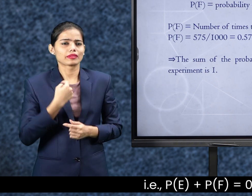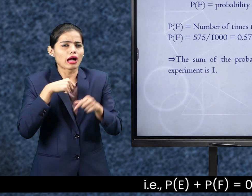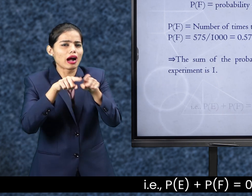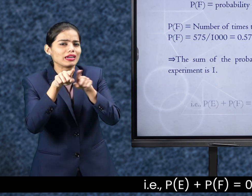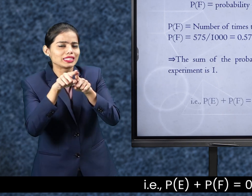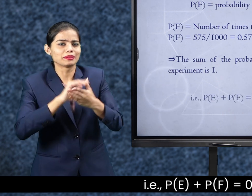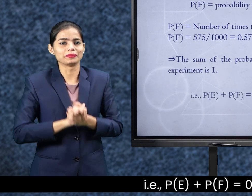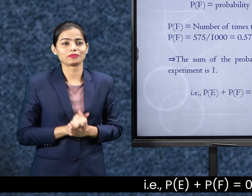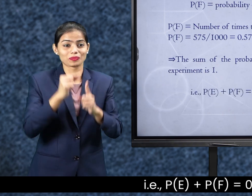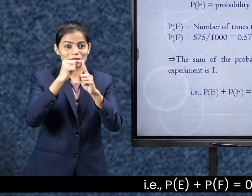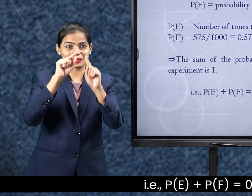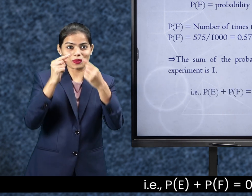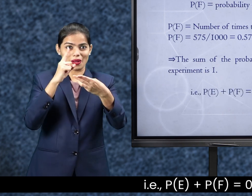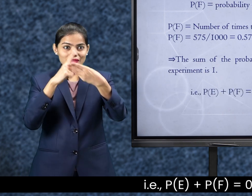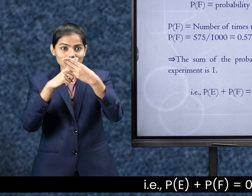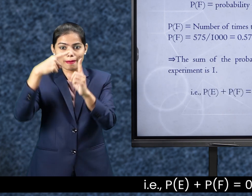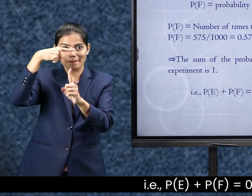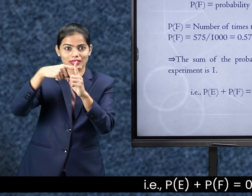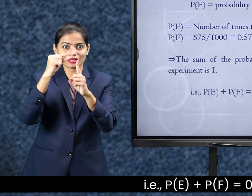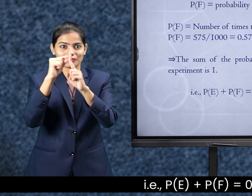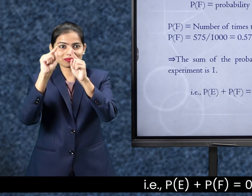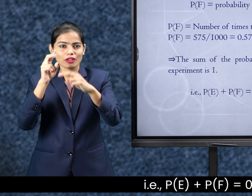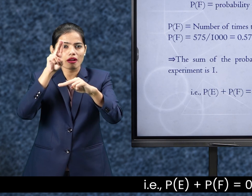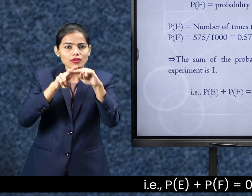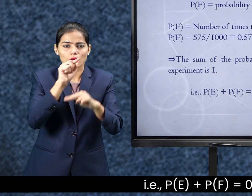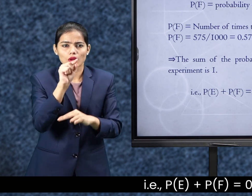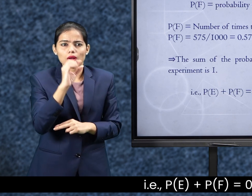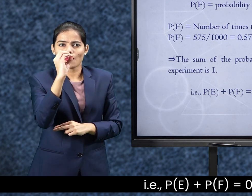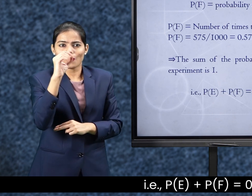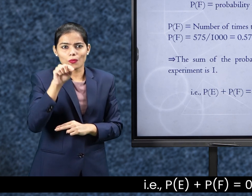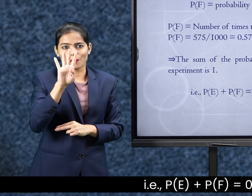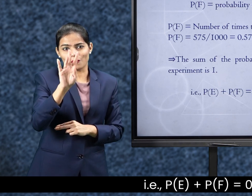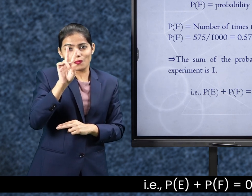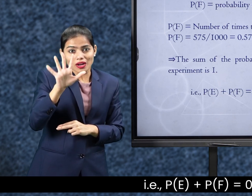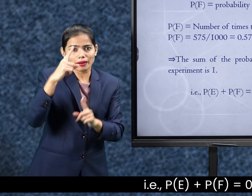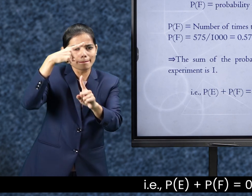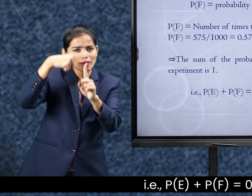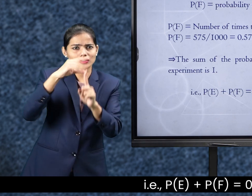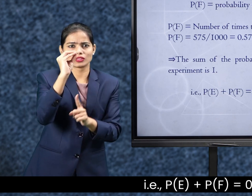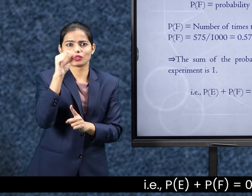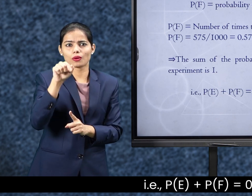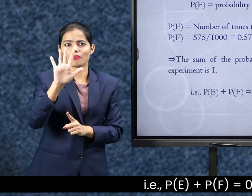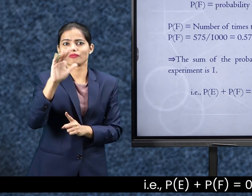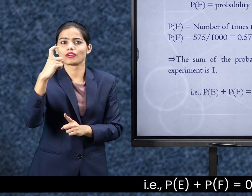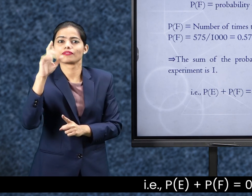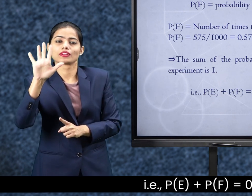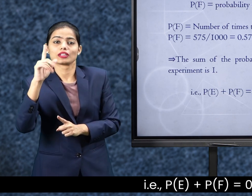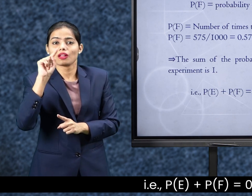PE into PF. So PE plus PF is equal to 0.425 plus 0.575 is